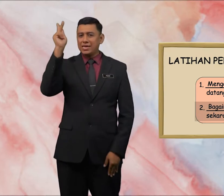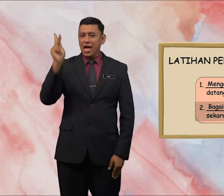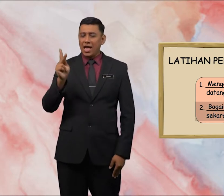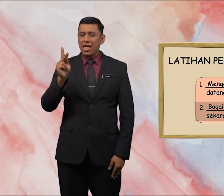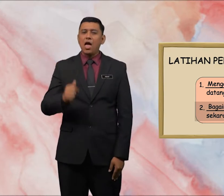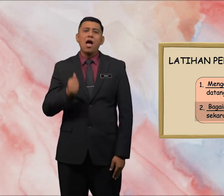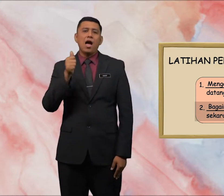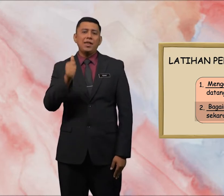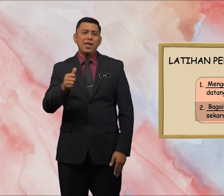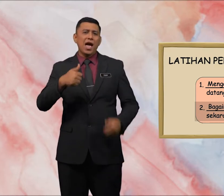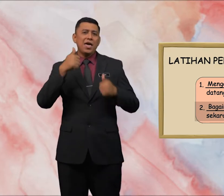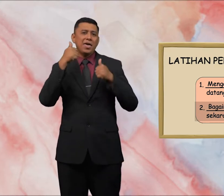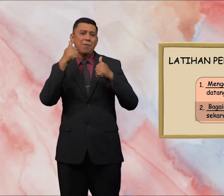bagaimanakah? Anda hebat,